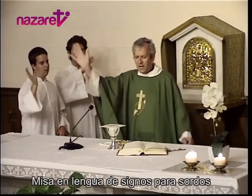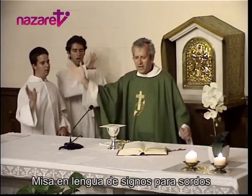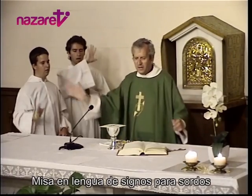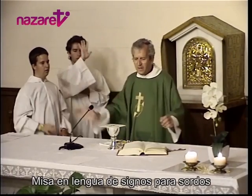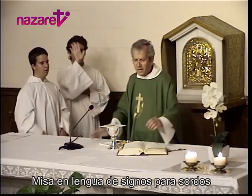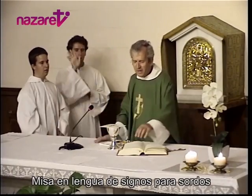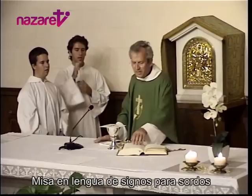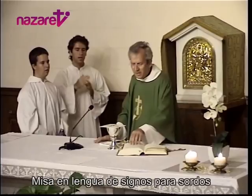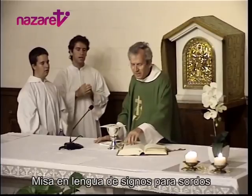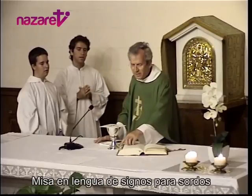Hosanna en el